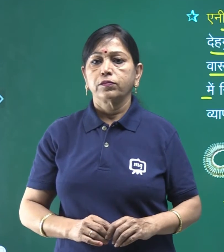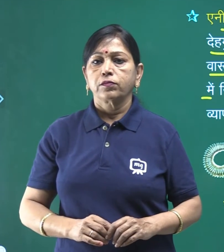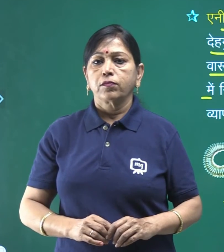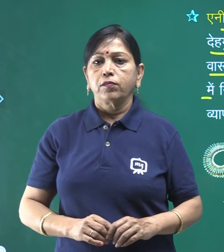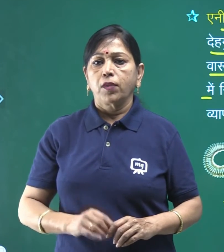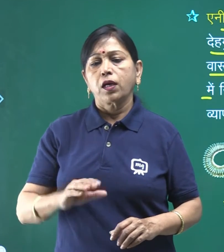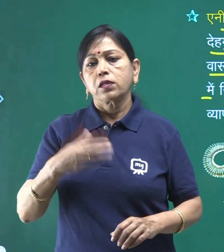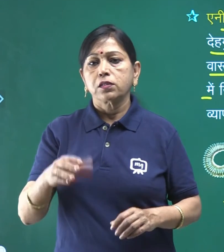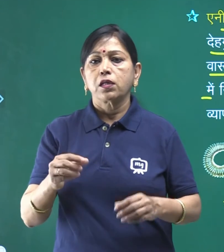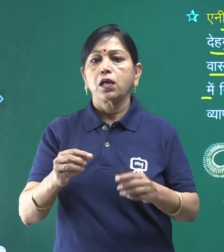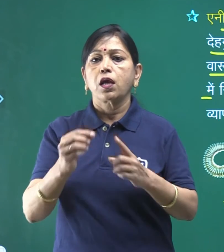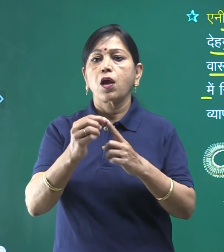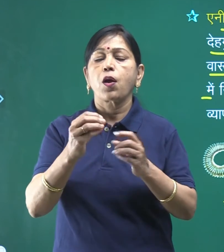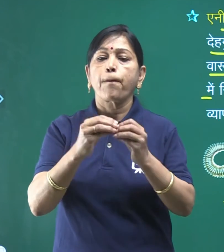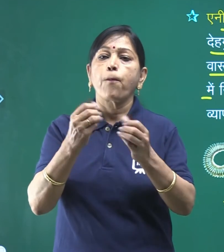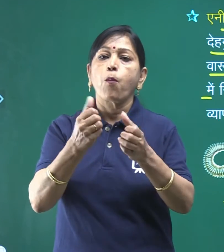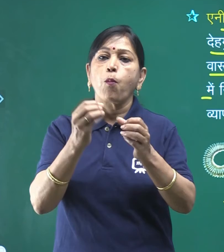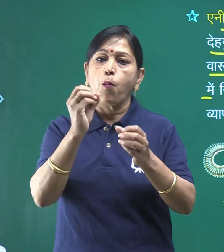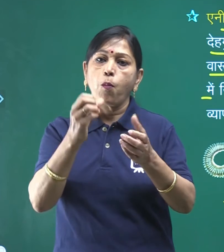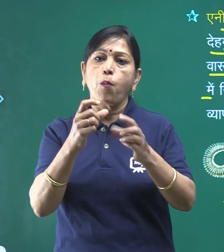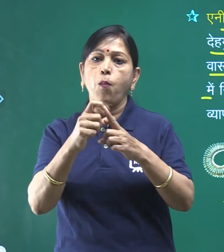अतः अंगों में